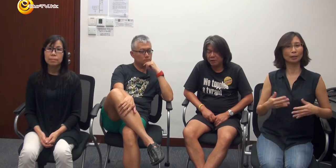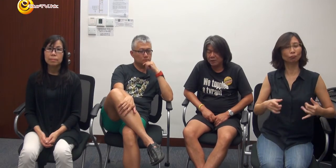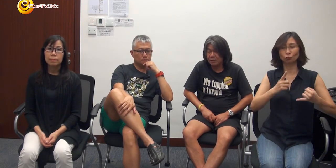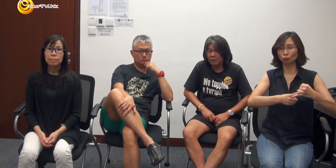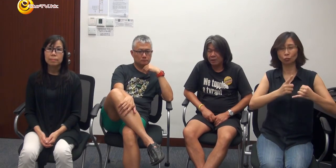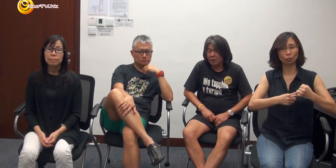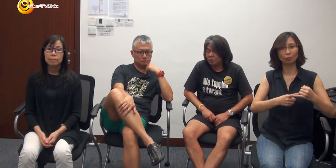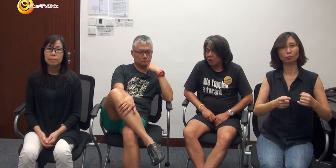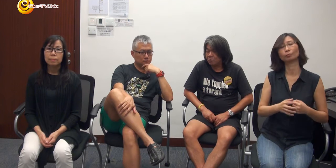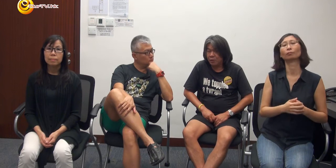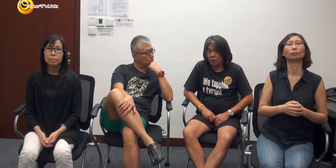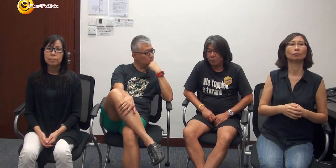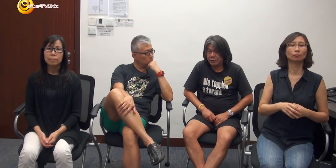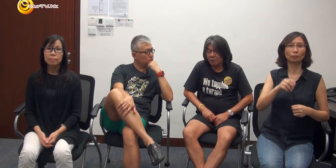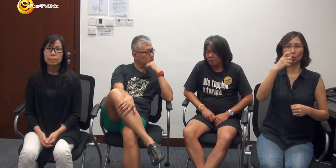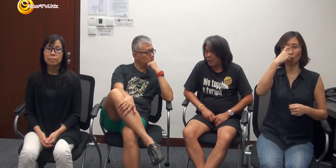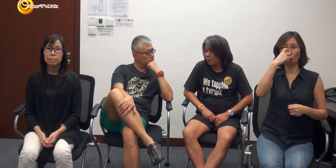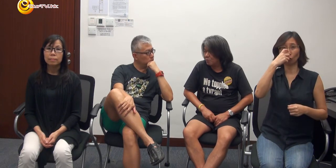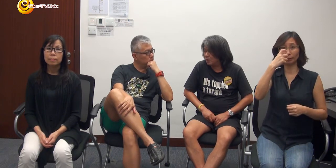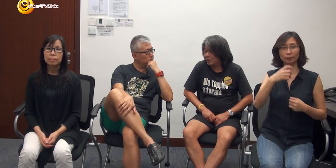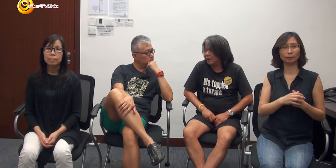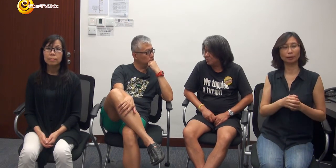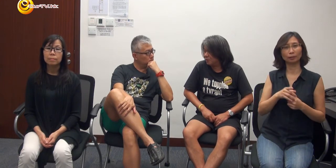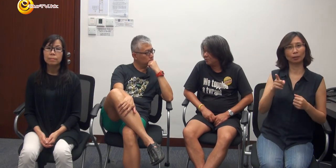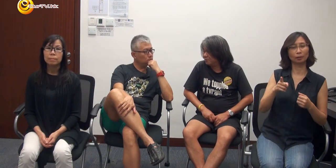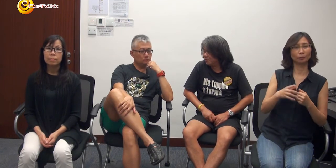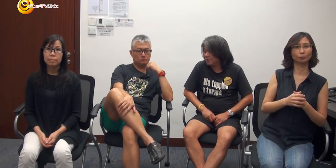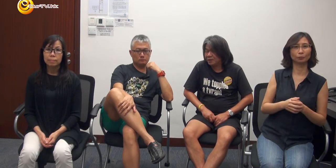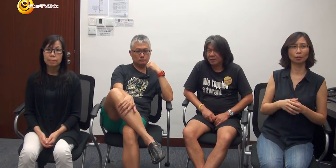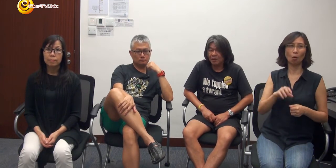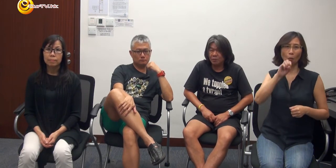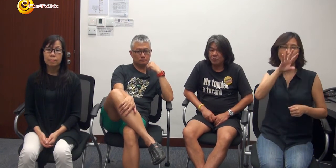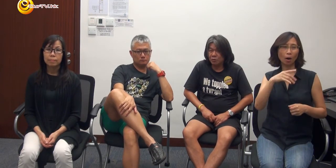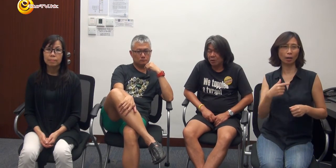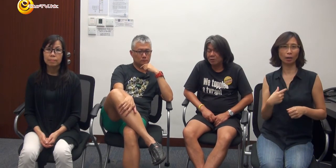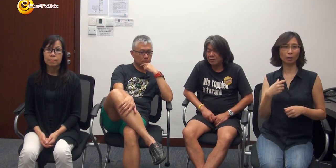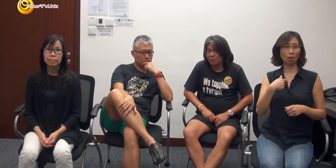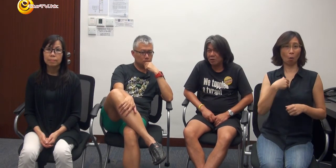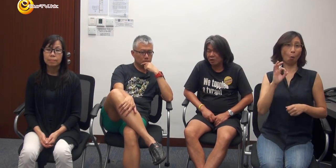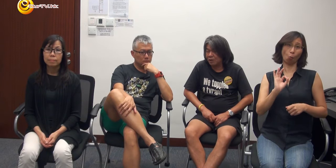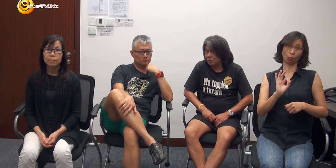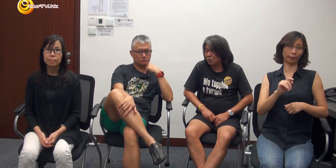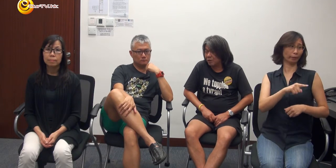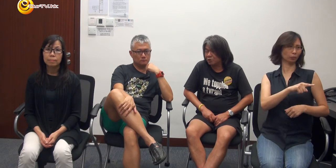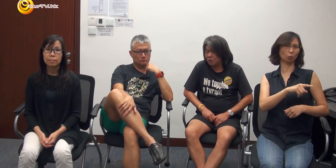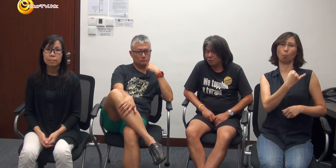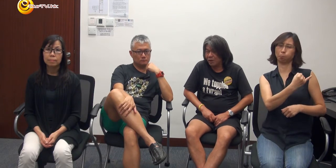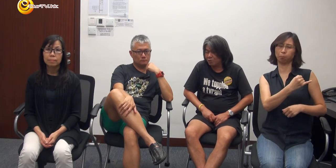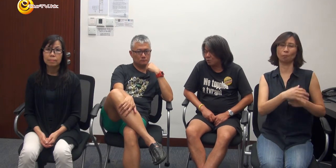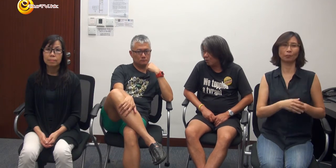振英最後尾個講法就係話唔係佢唔掂，係人唔掂。 嗯。 咁如果炒咗兩個人都仲未做得到嘢，咁咪好大鑊